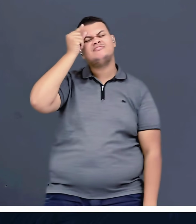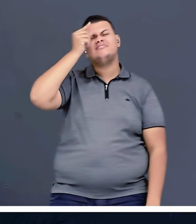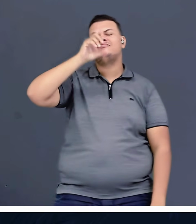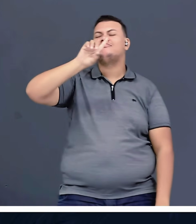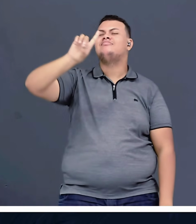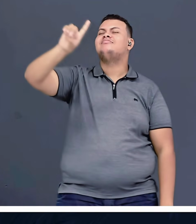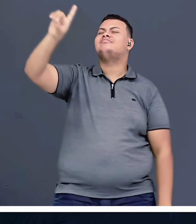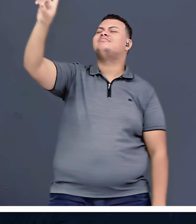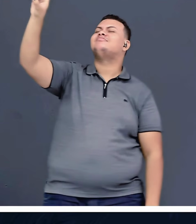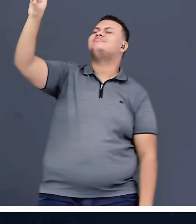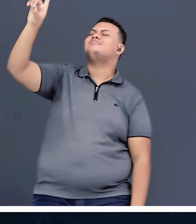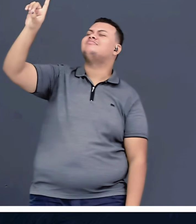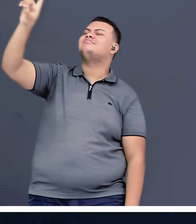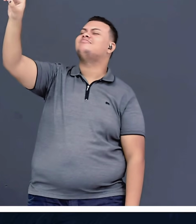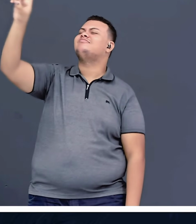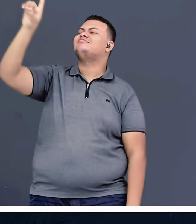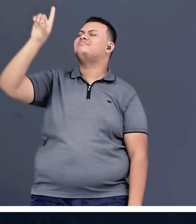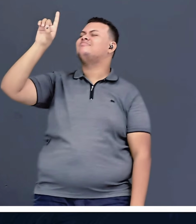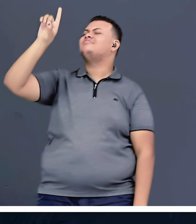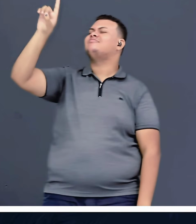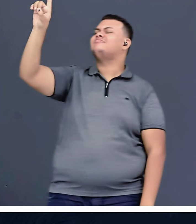El